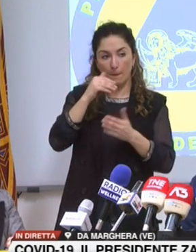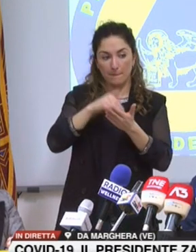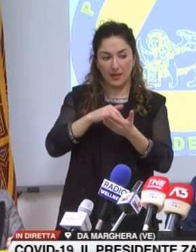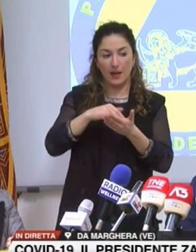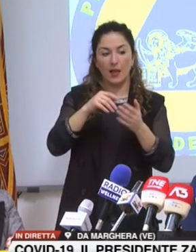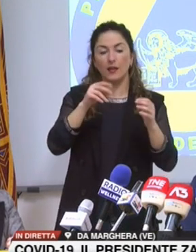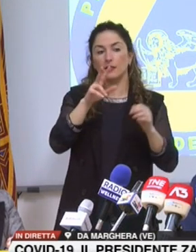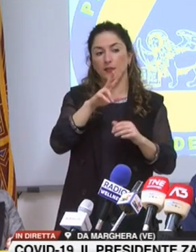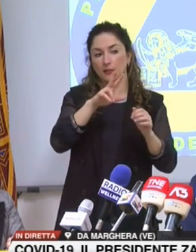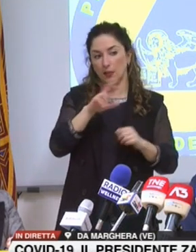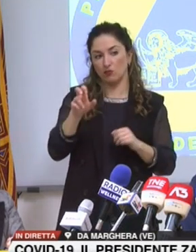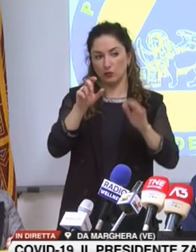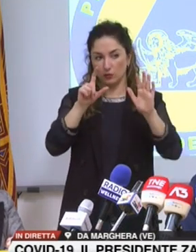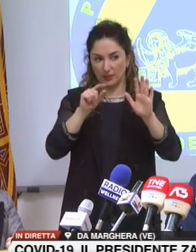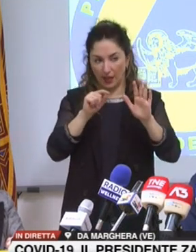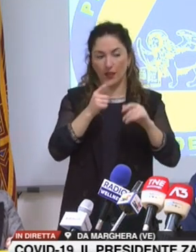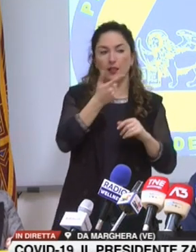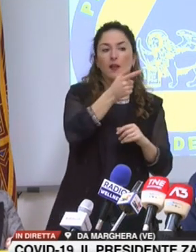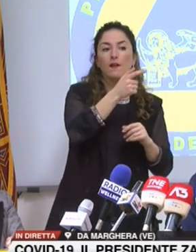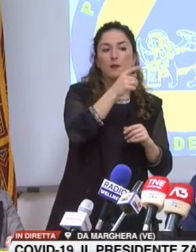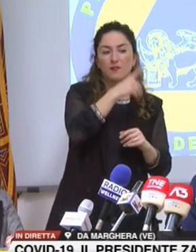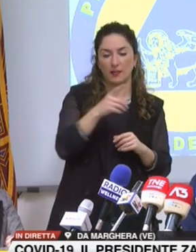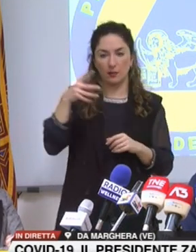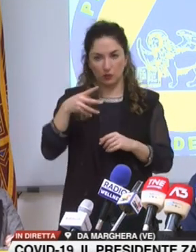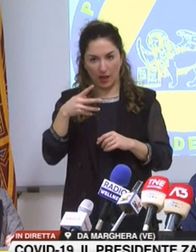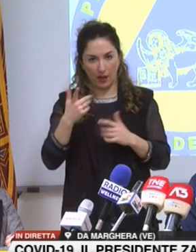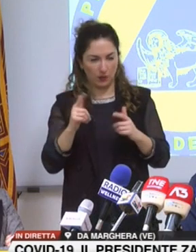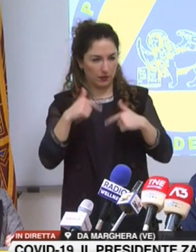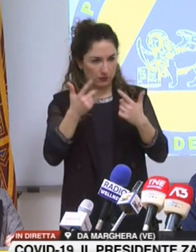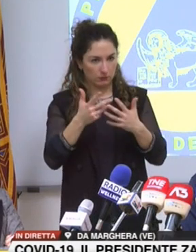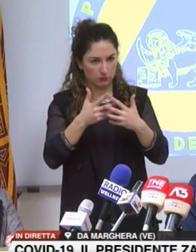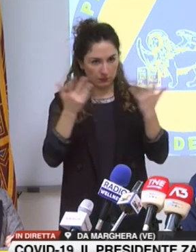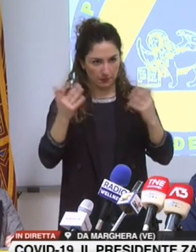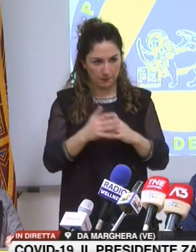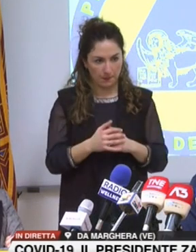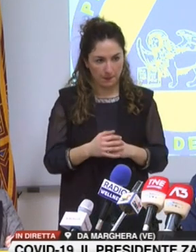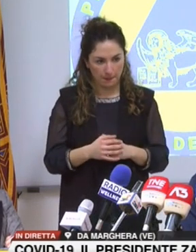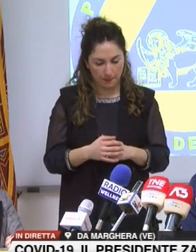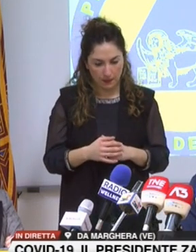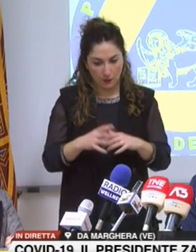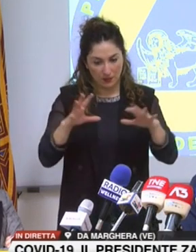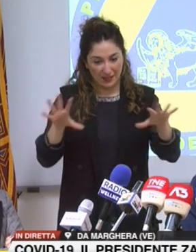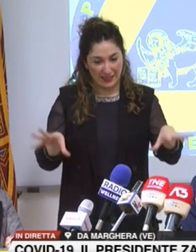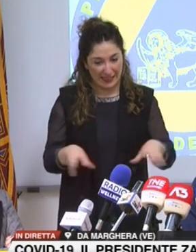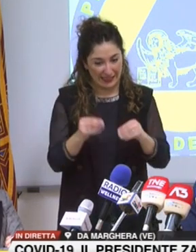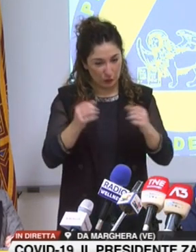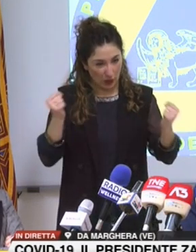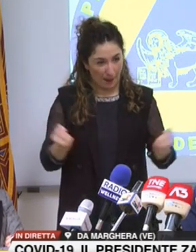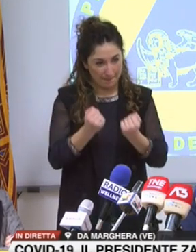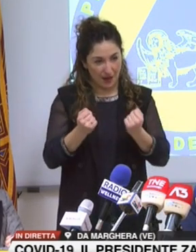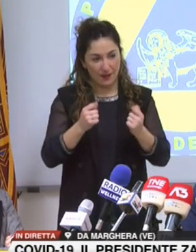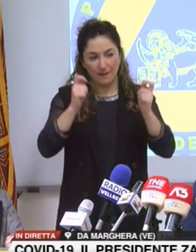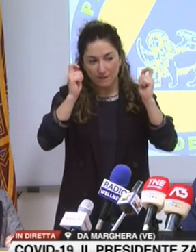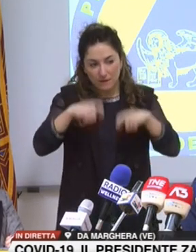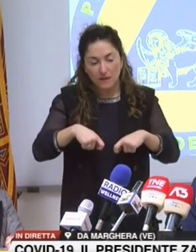91.380 dosi tra Pfizer e Moderna. Quindi, per fare chiarezza, dall'inizio della campagna, che ricordo è cominciata